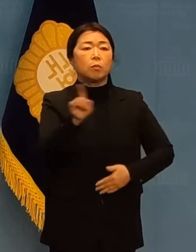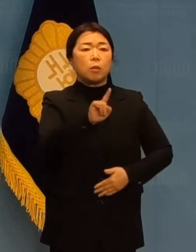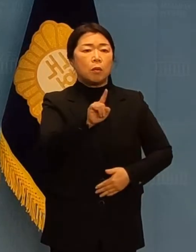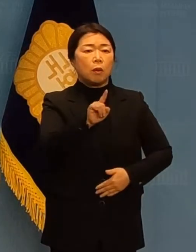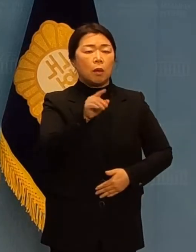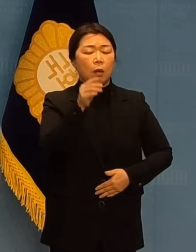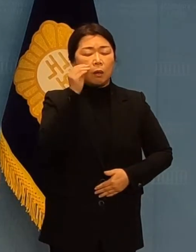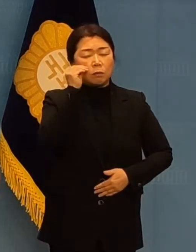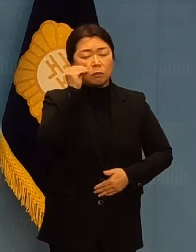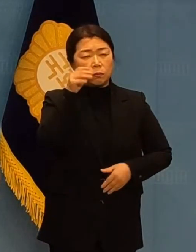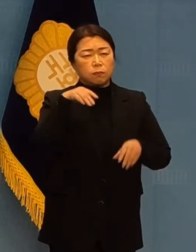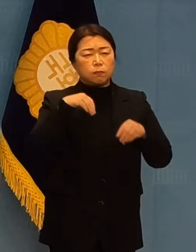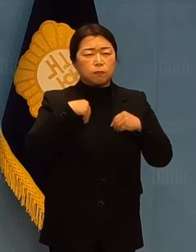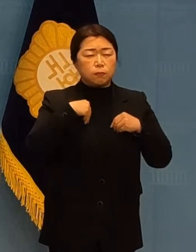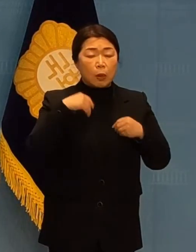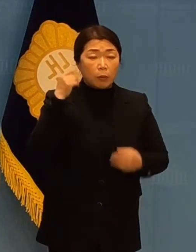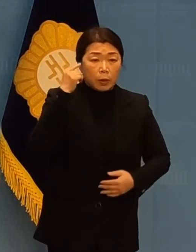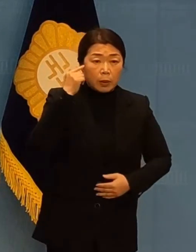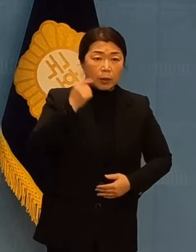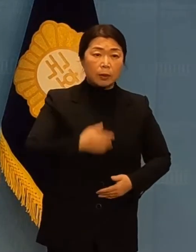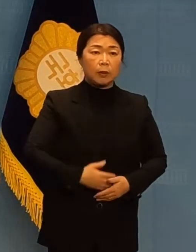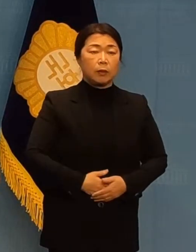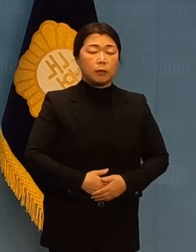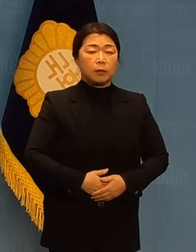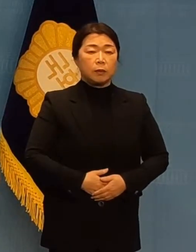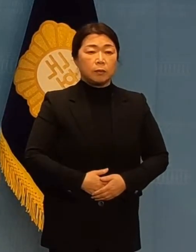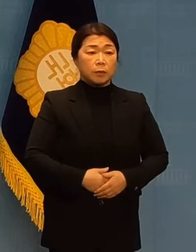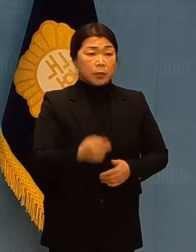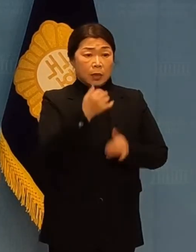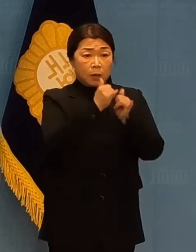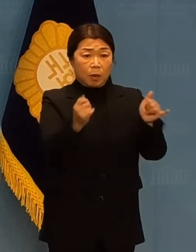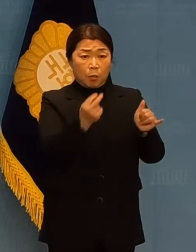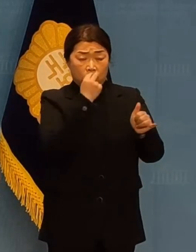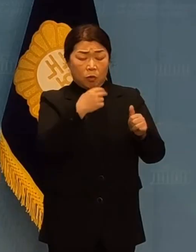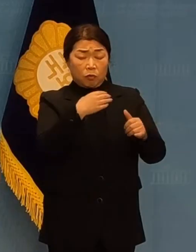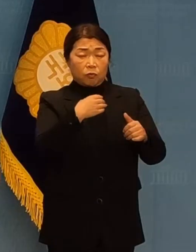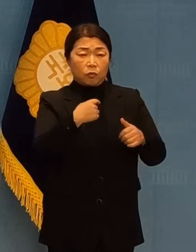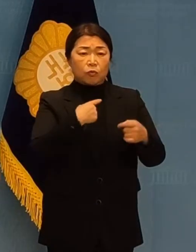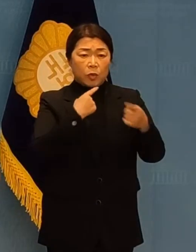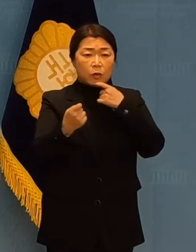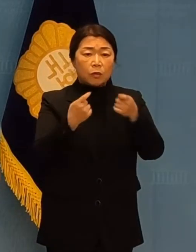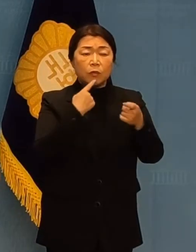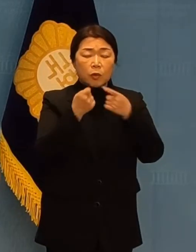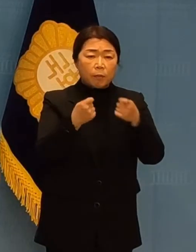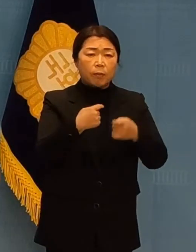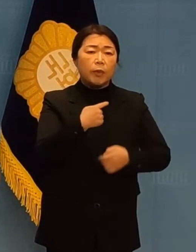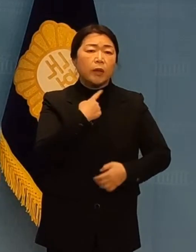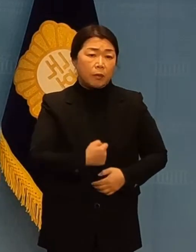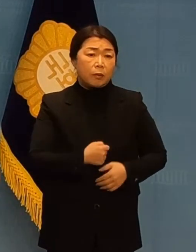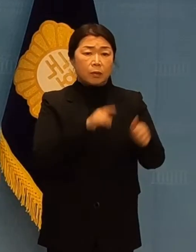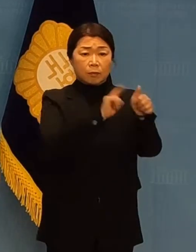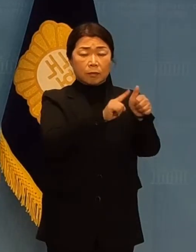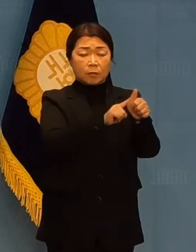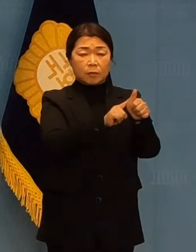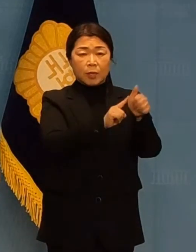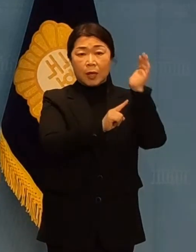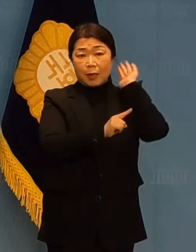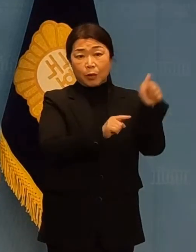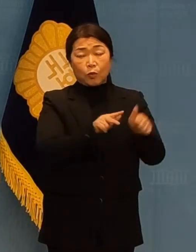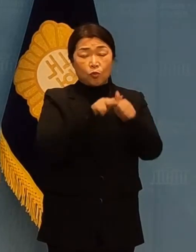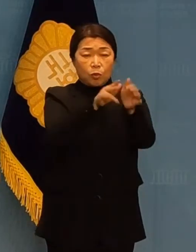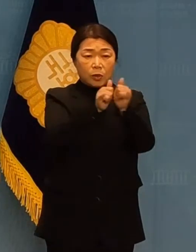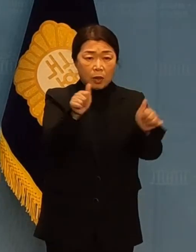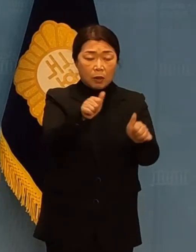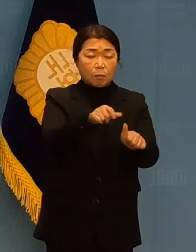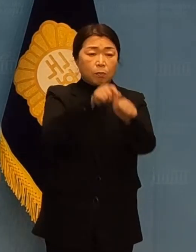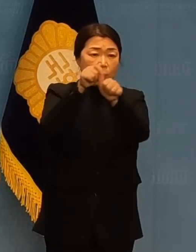오히려 이러한 목숨을 위협받는 상황을 경험했던 이재명 대표가 대통령 후보가 되었을 때